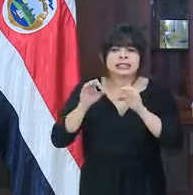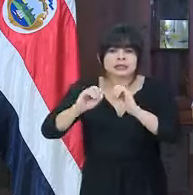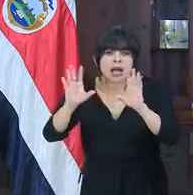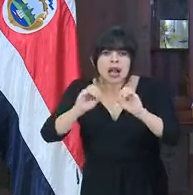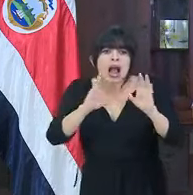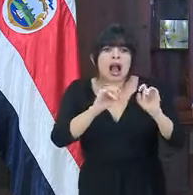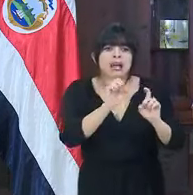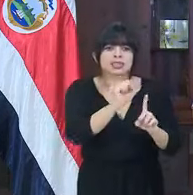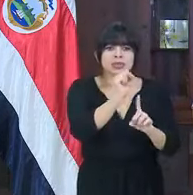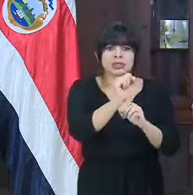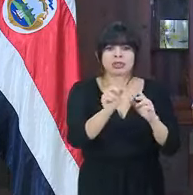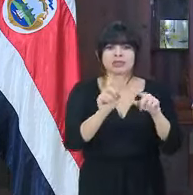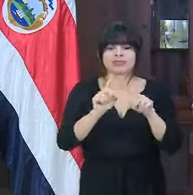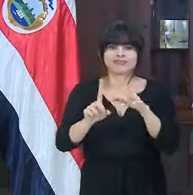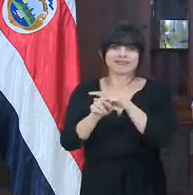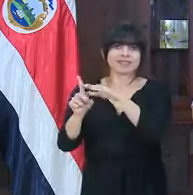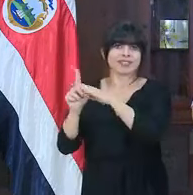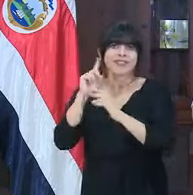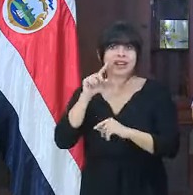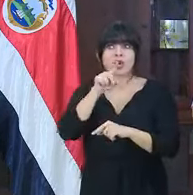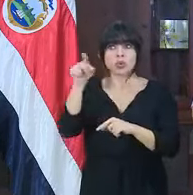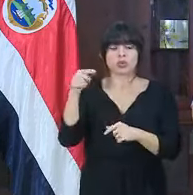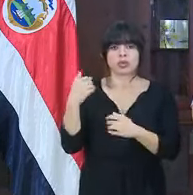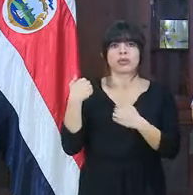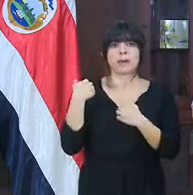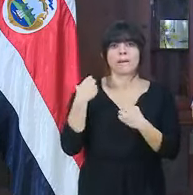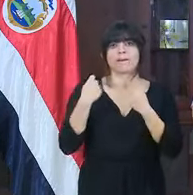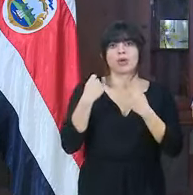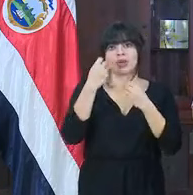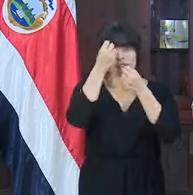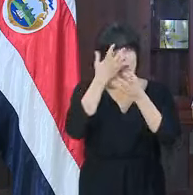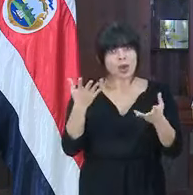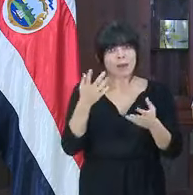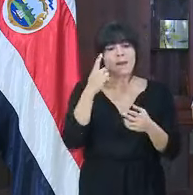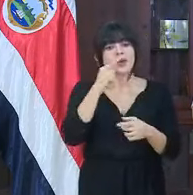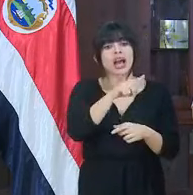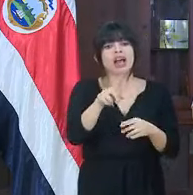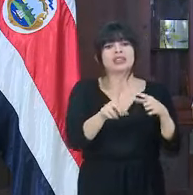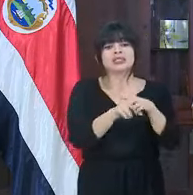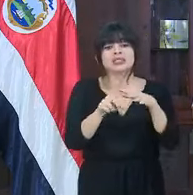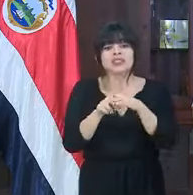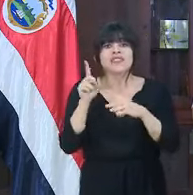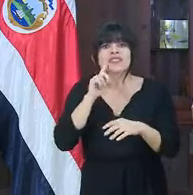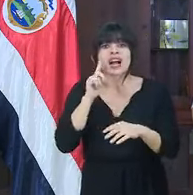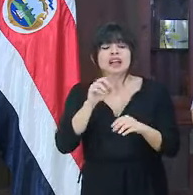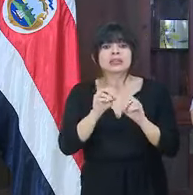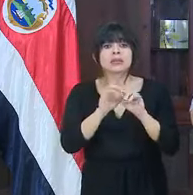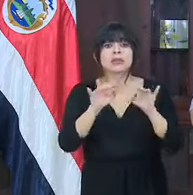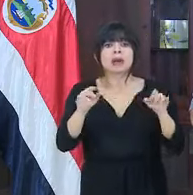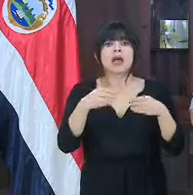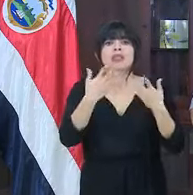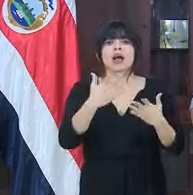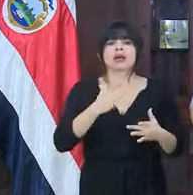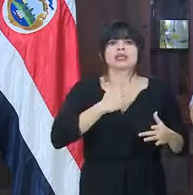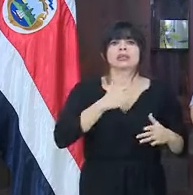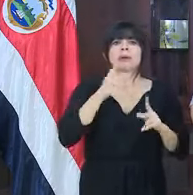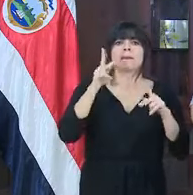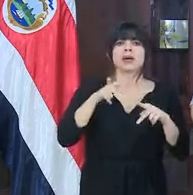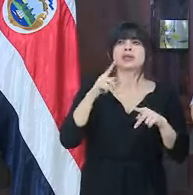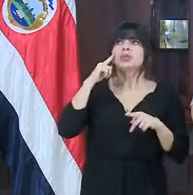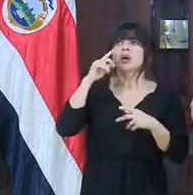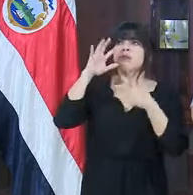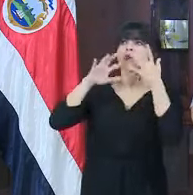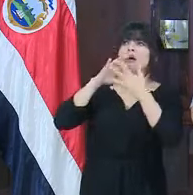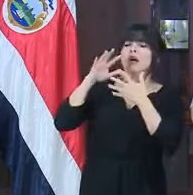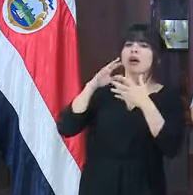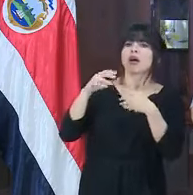ese tipo de circunstancias, ustedes que tienen el poder de la información, porque eso lo que crean son sentimientos que se están aprovechando por otras personas para que se